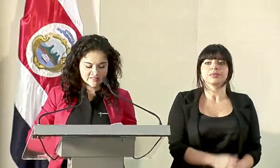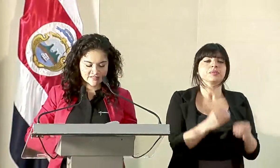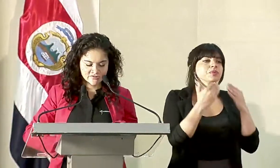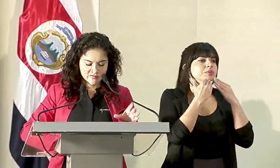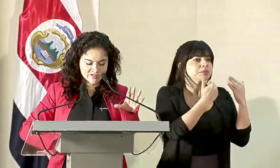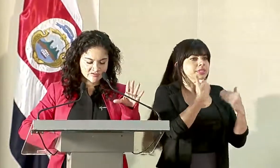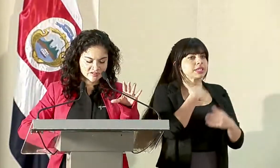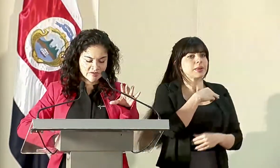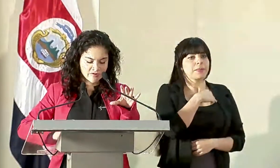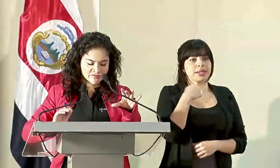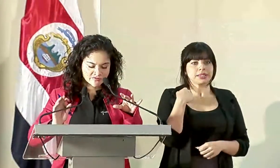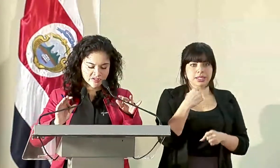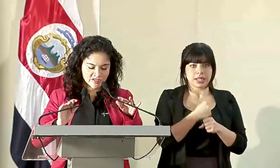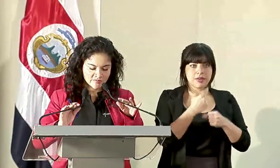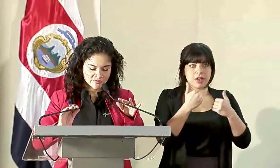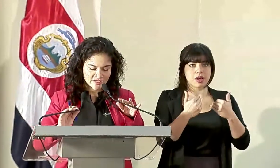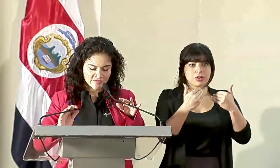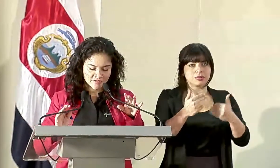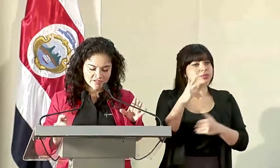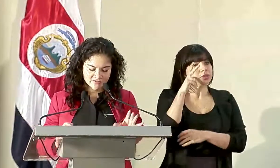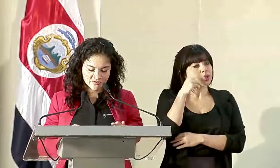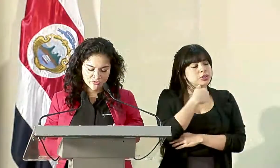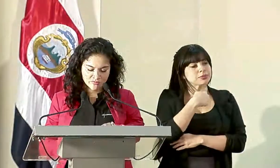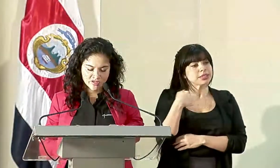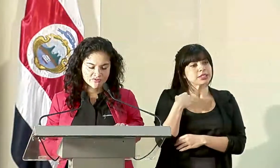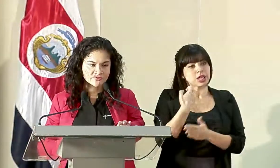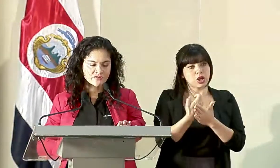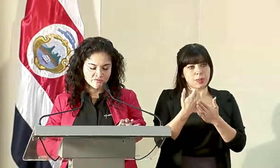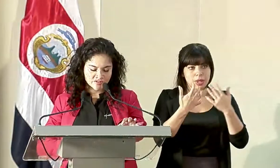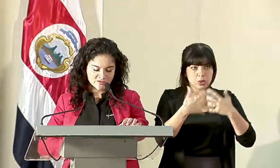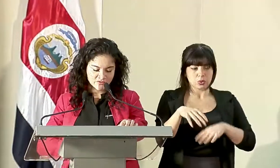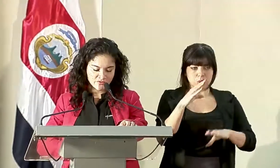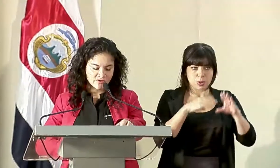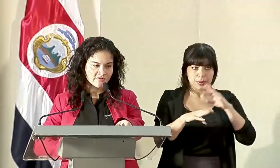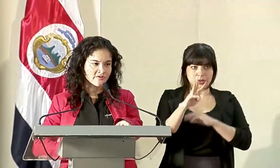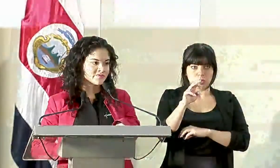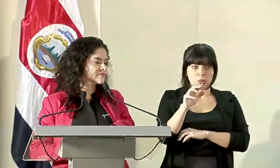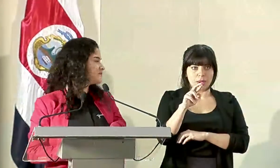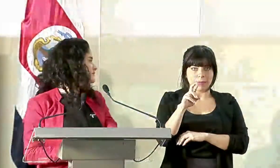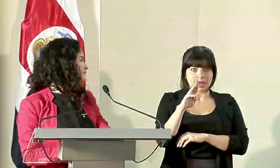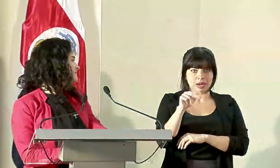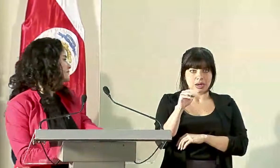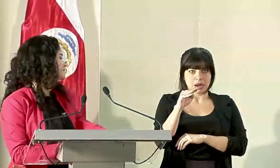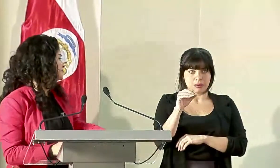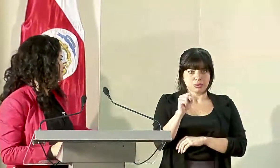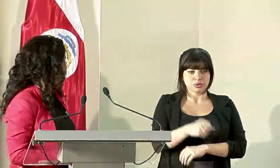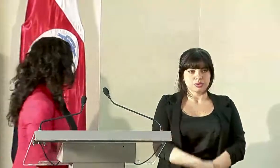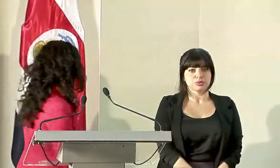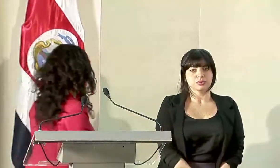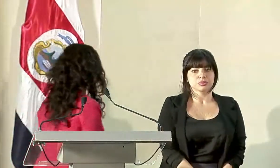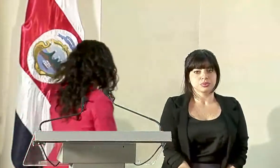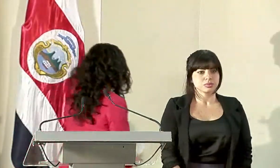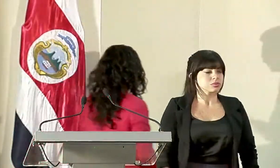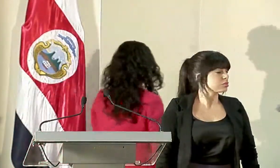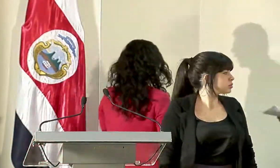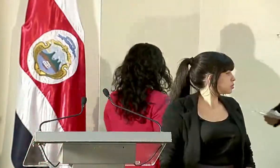Muchísimas gracias al señor ministro de Trabajo. Escucharemos al ministro de Economía, Industria y Comercio, don Wilmer Ramos.